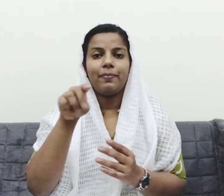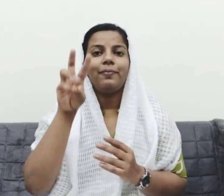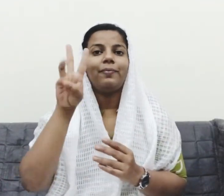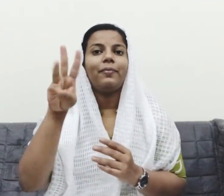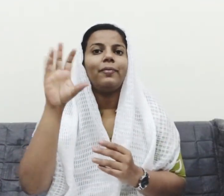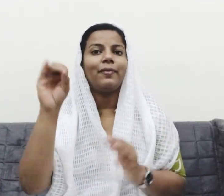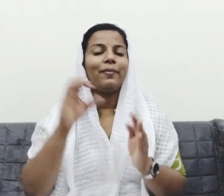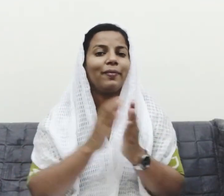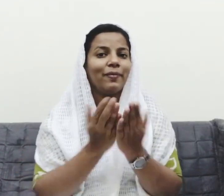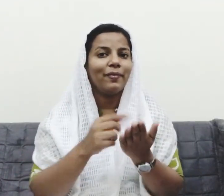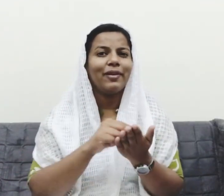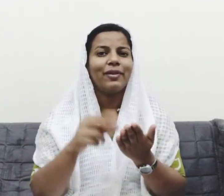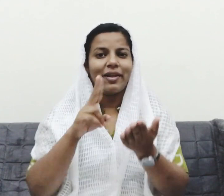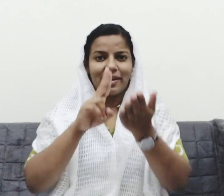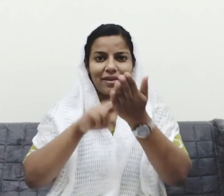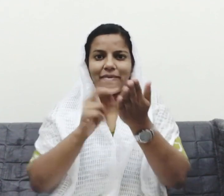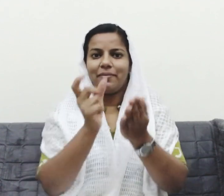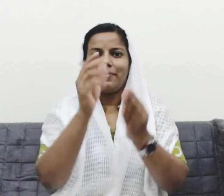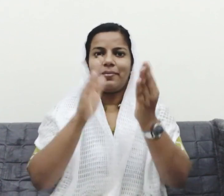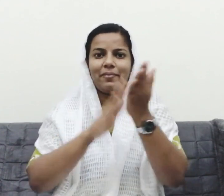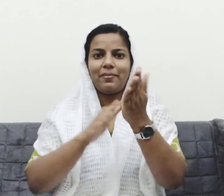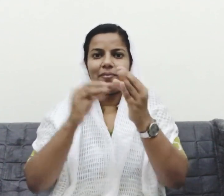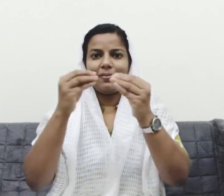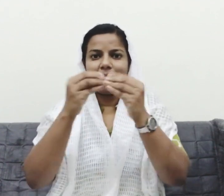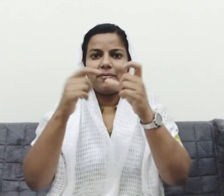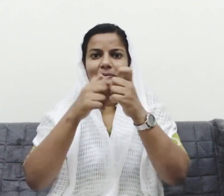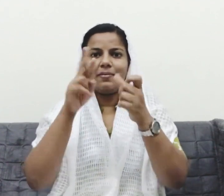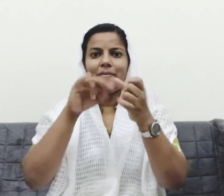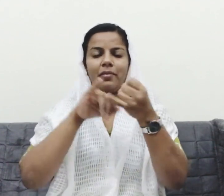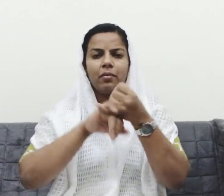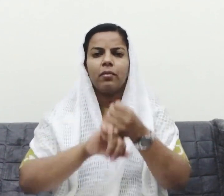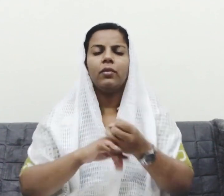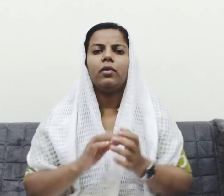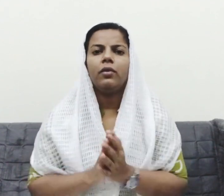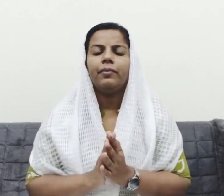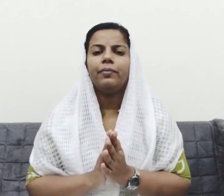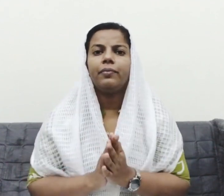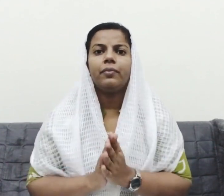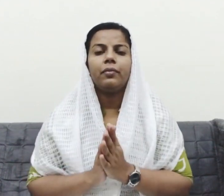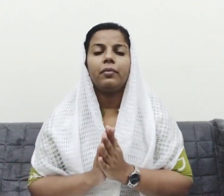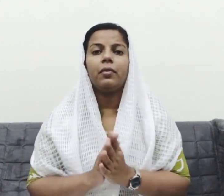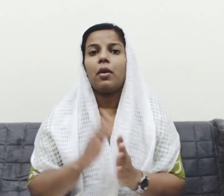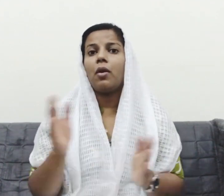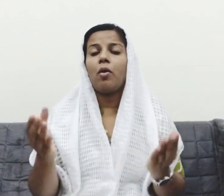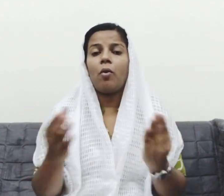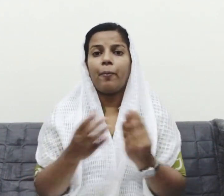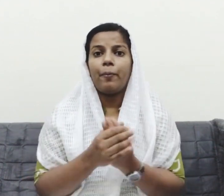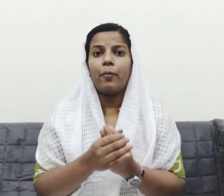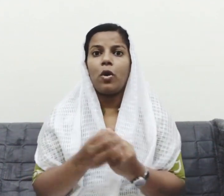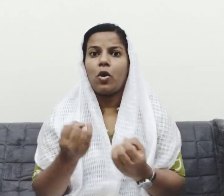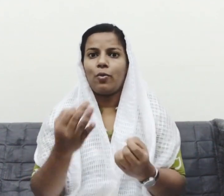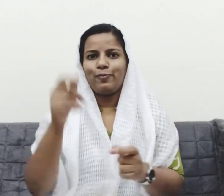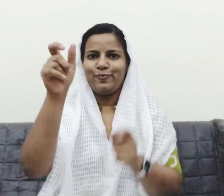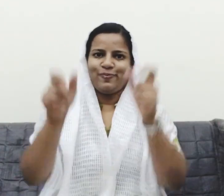നമ്പേഴ്സ് 13-ന്റെ 30-ാമത്തെ വാക്യത്തിൽ ആണ് കാലേബ് പറഞ്ഞു നാം അത് ചെന്ന് ജയിപ്പാൻ കഴിയും. ഉടനെ അവിടെ എങ്കിലും അവനോടുകൂടെ പോയിരുന്ന